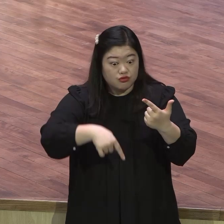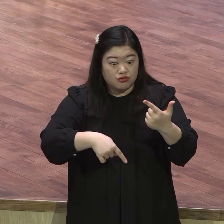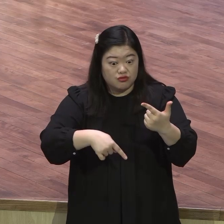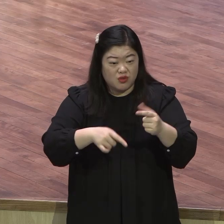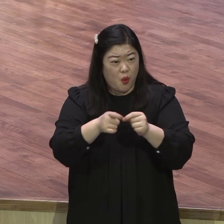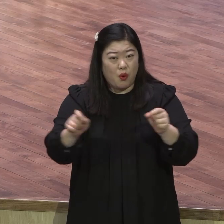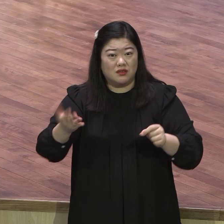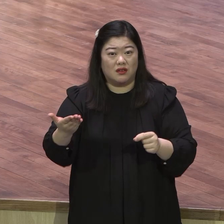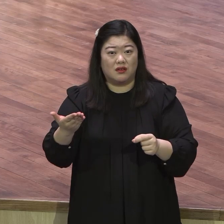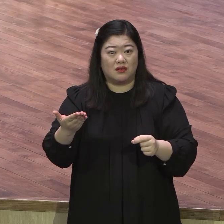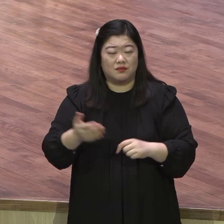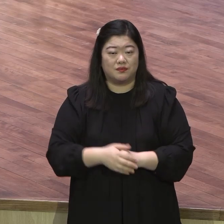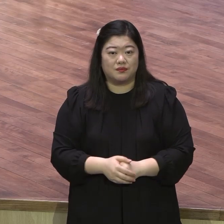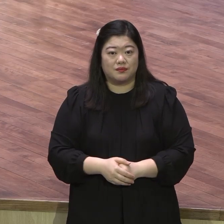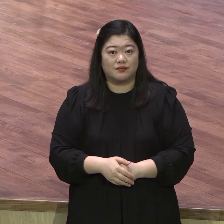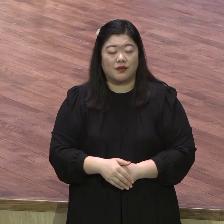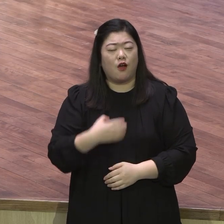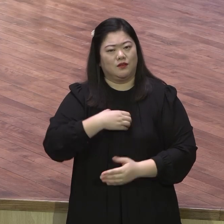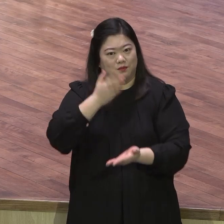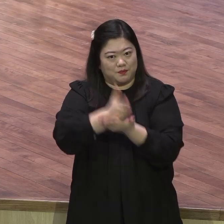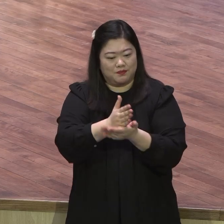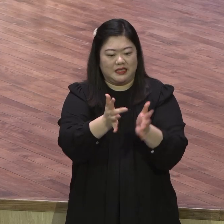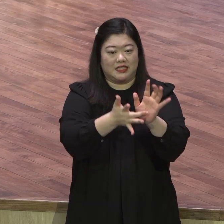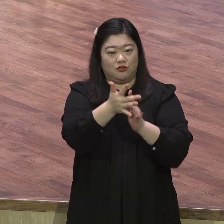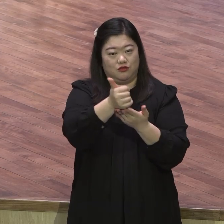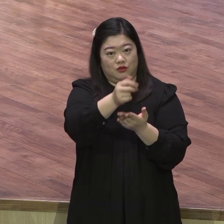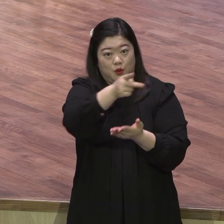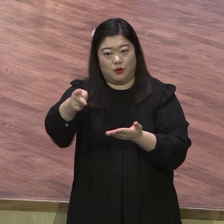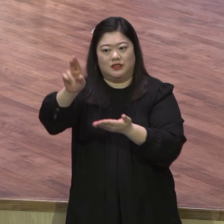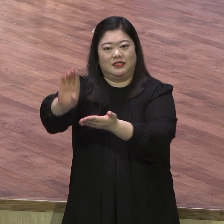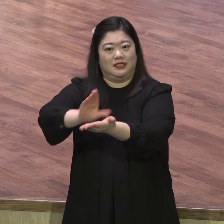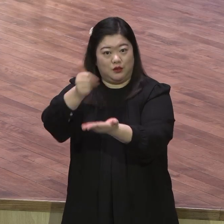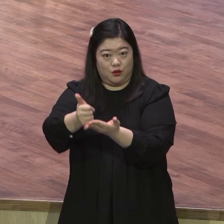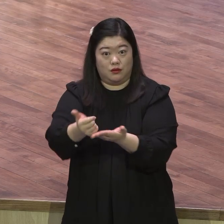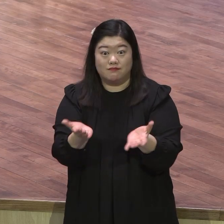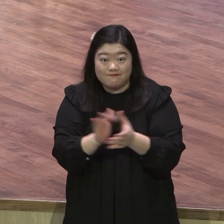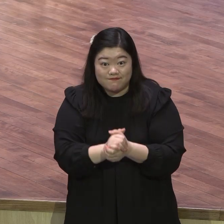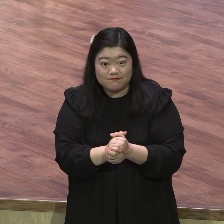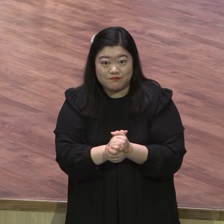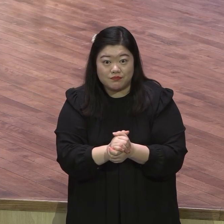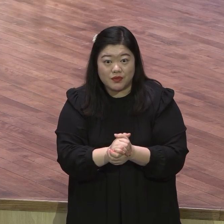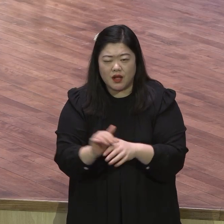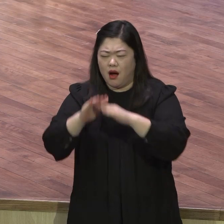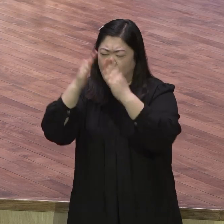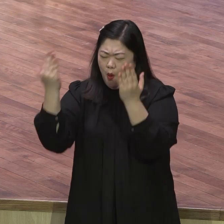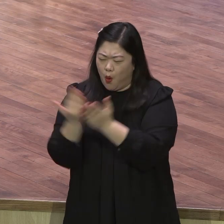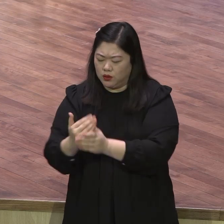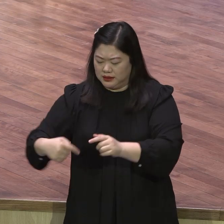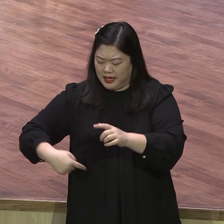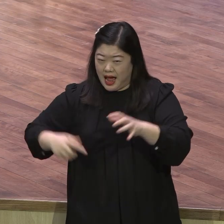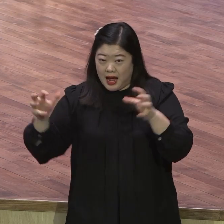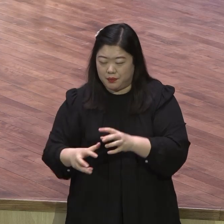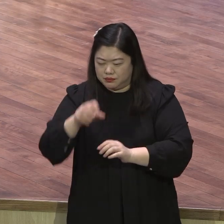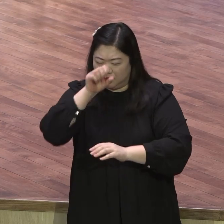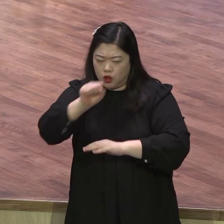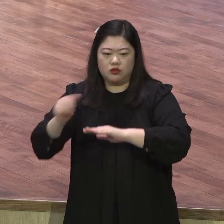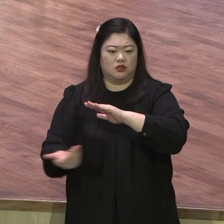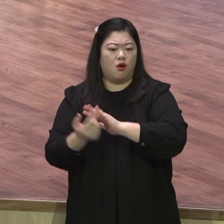예수가 걸리돕니다. 모든 것을 합리하여 이루게 되실 것입니다. 이룹니다. 여러분 지금